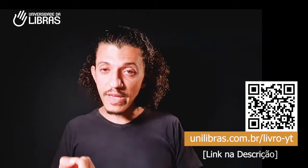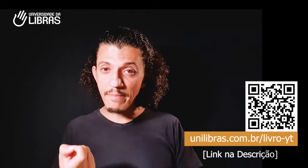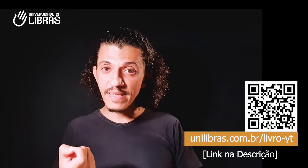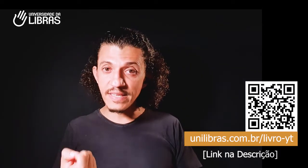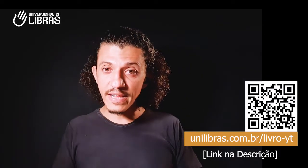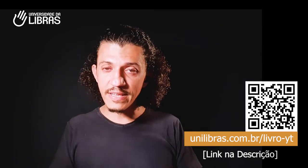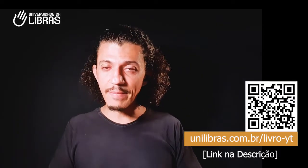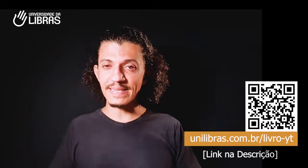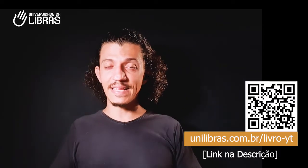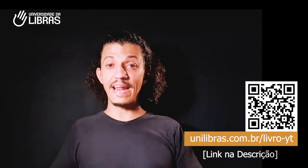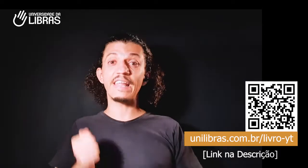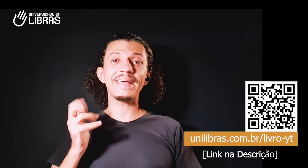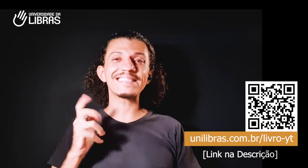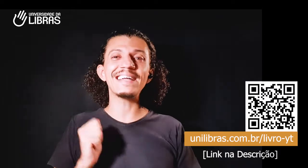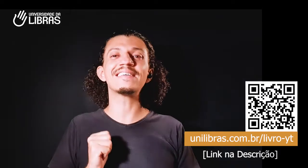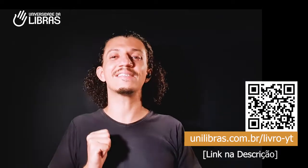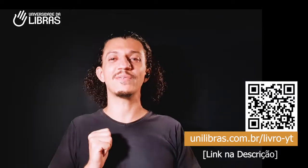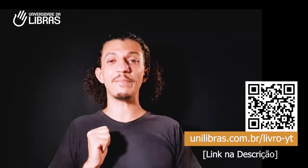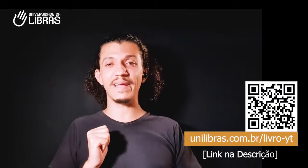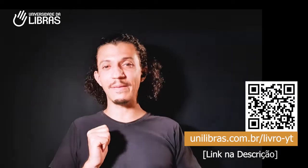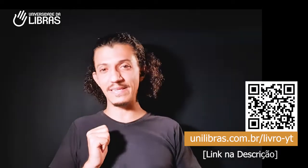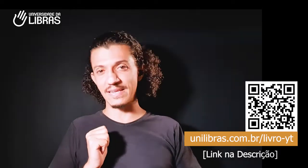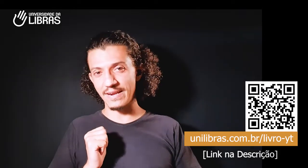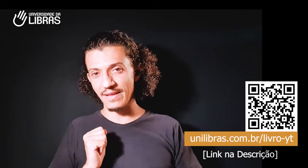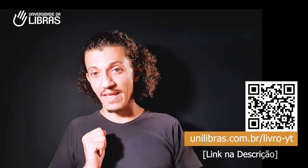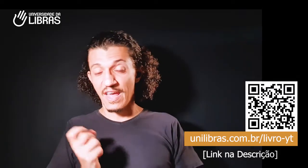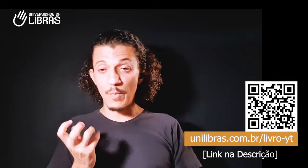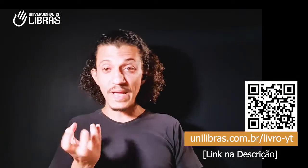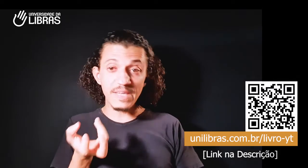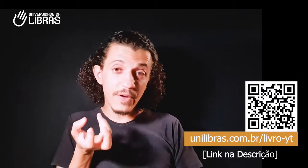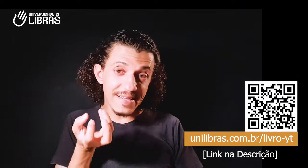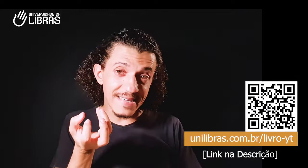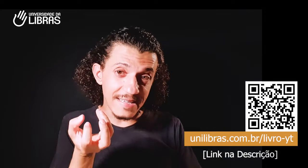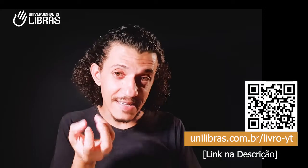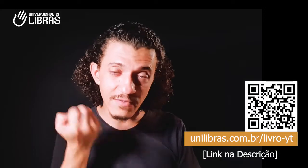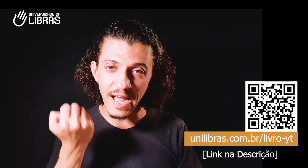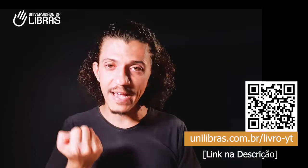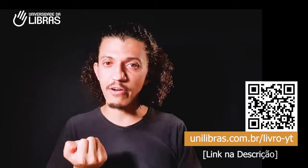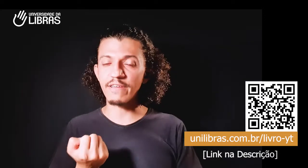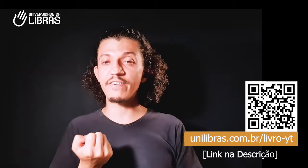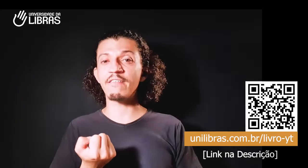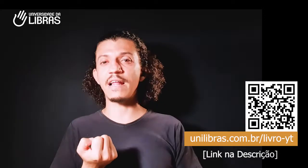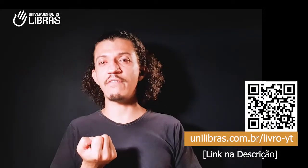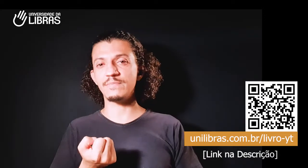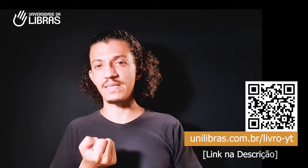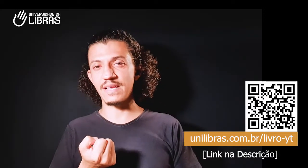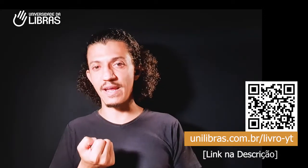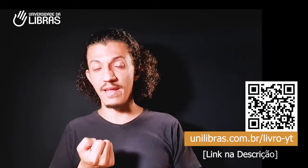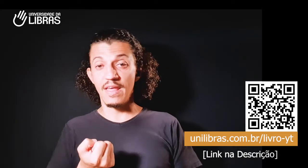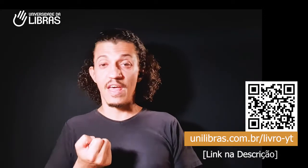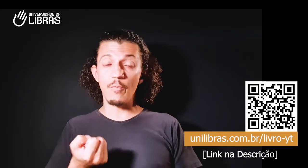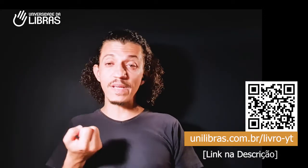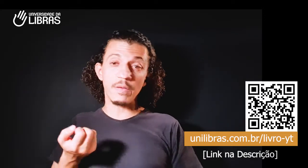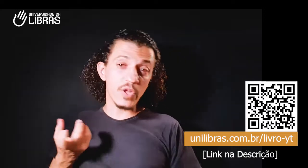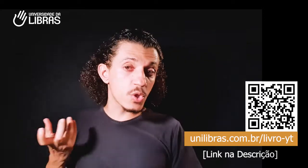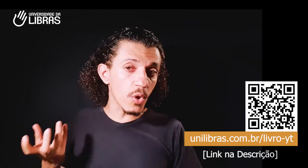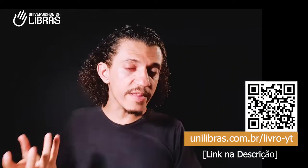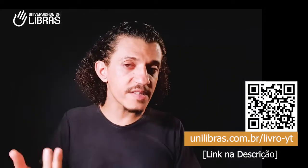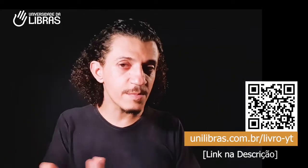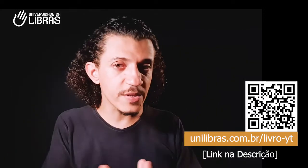percebo para mim explica mais claro que minha finalização também eu percebo que a sinalização da Raquel tá ficando cada vez mais claro eu percebo que todas